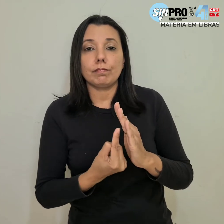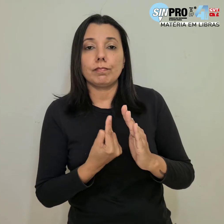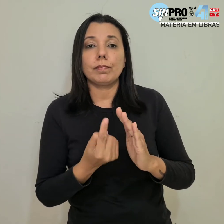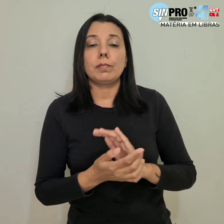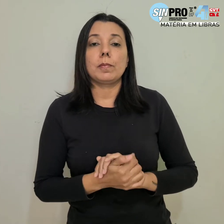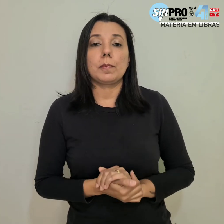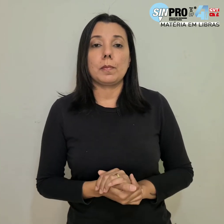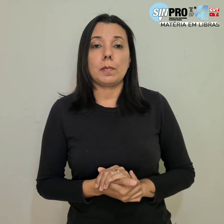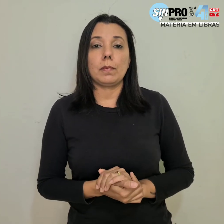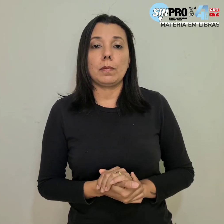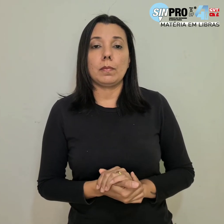social.